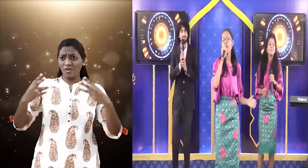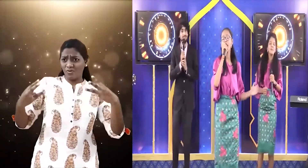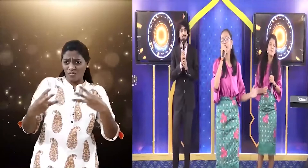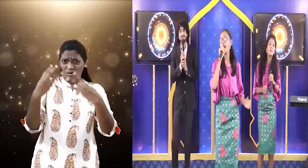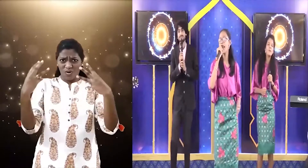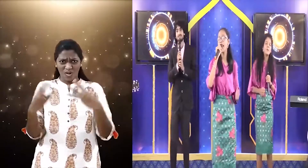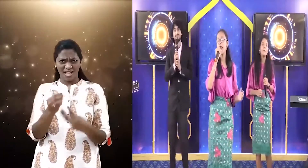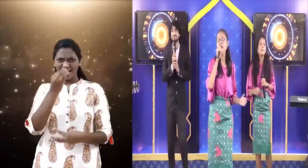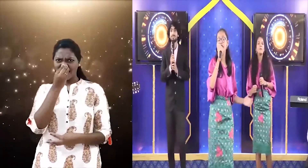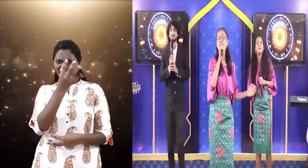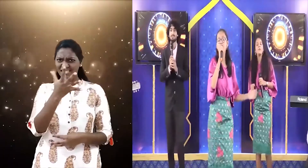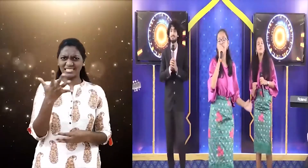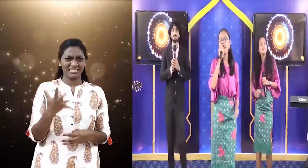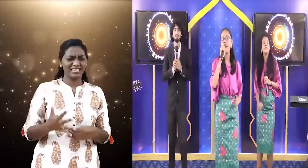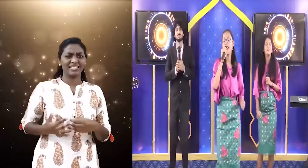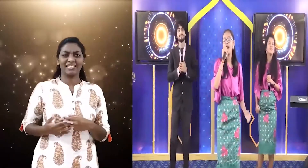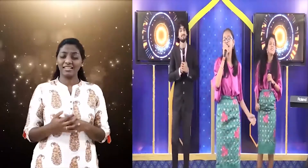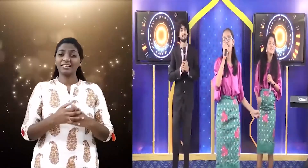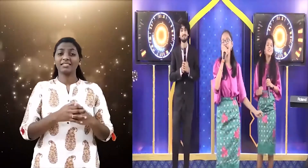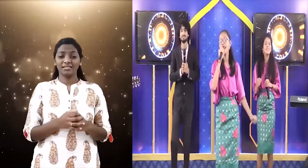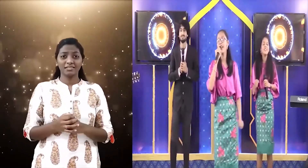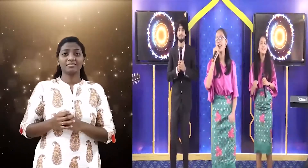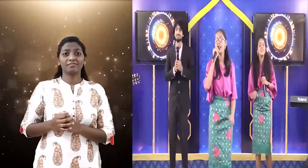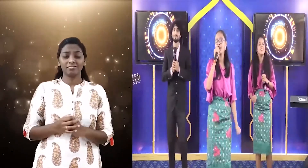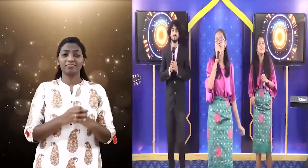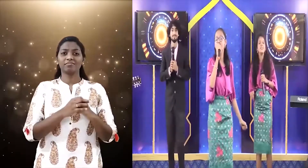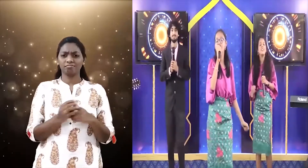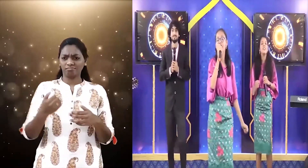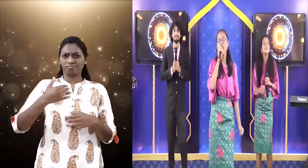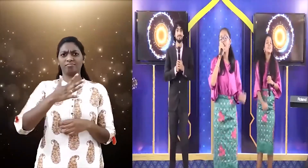ये जंग नहीं आसान है,